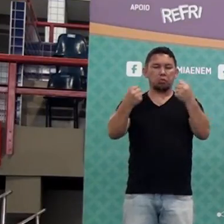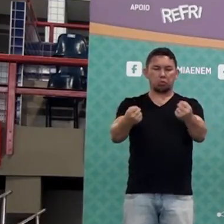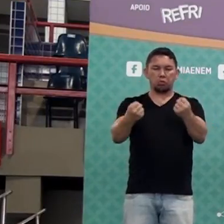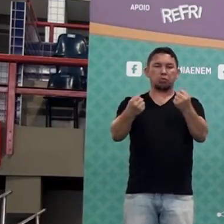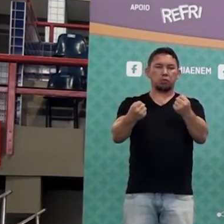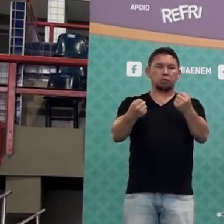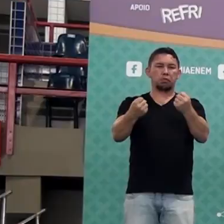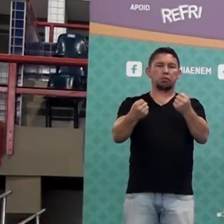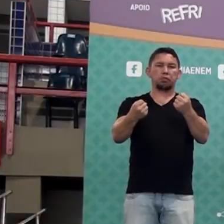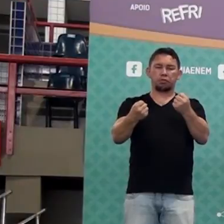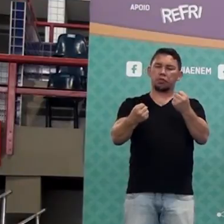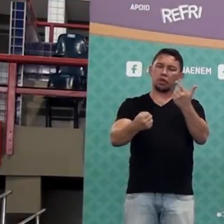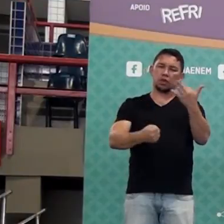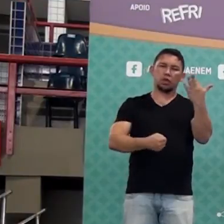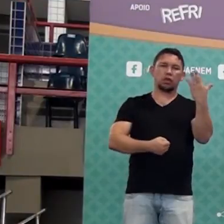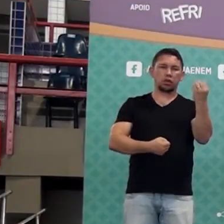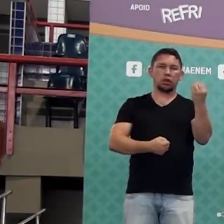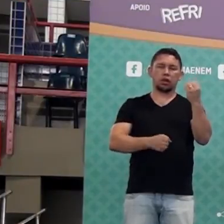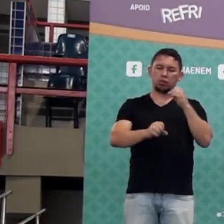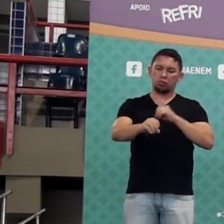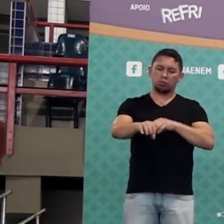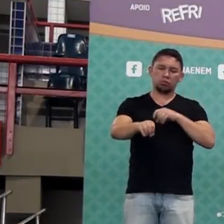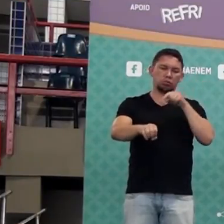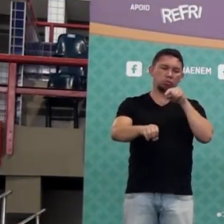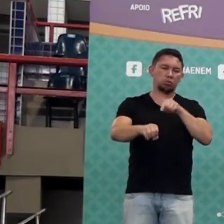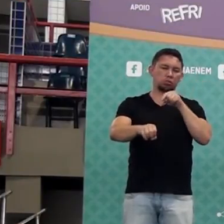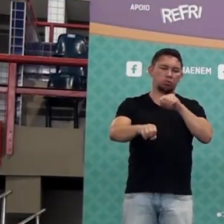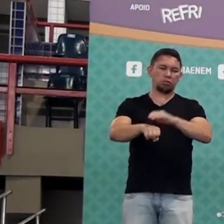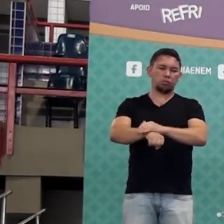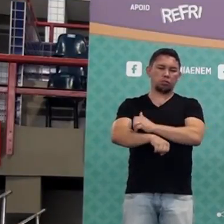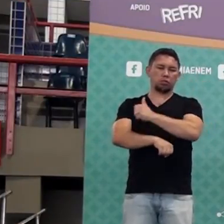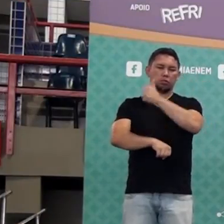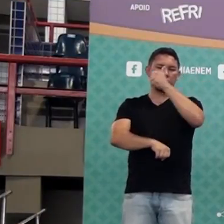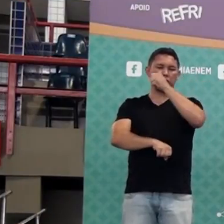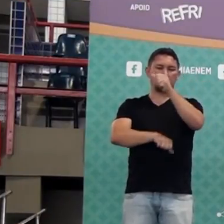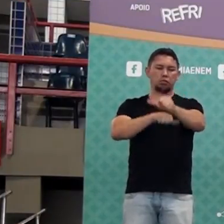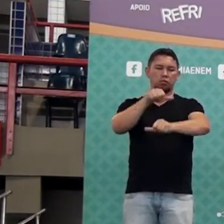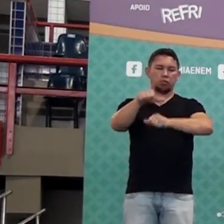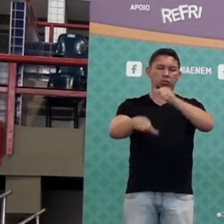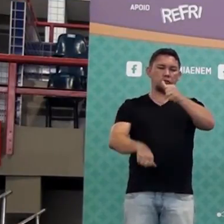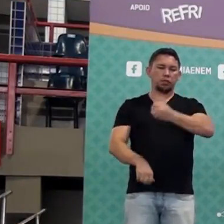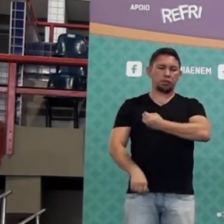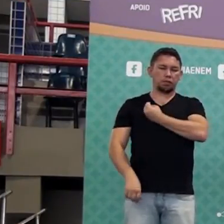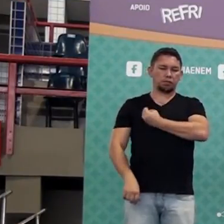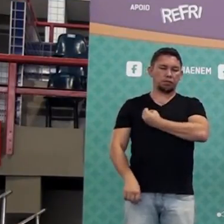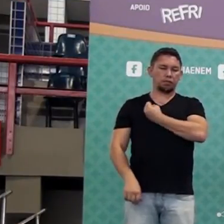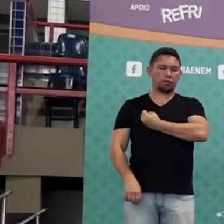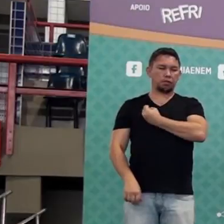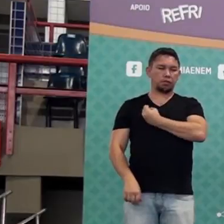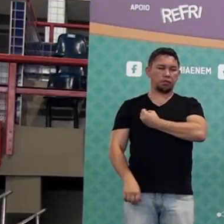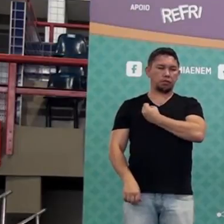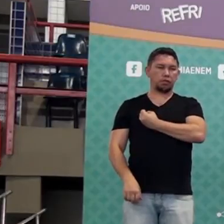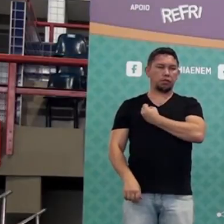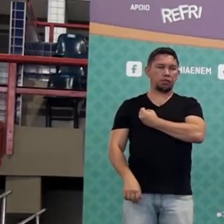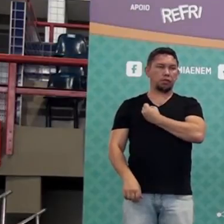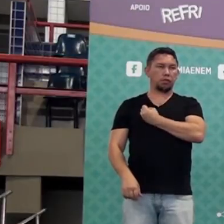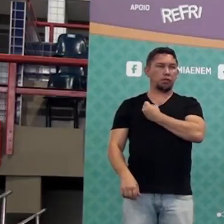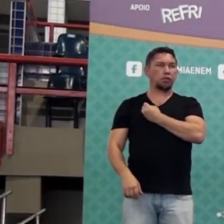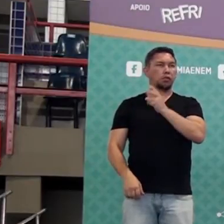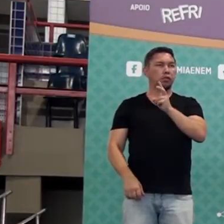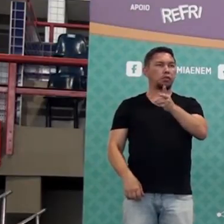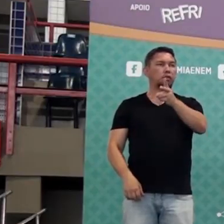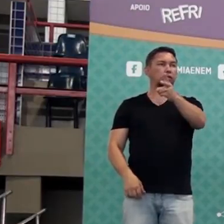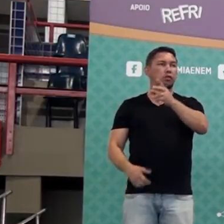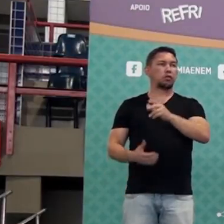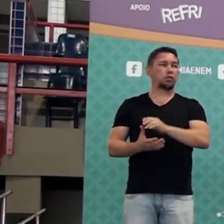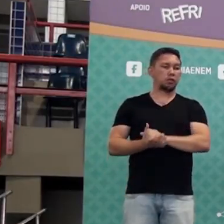estudar. E é lógico que a educação é a melhor maneira, o melhor caminho para a gente melhorar cada vez